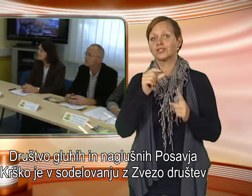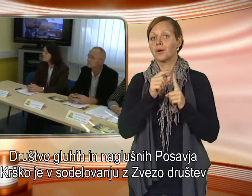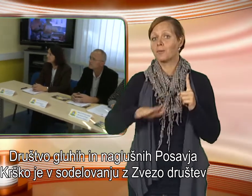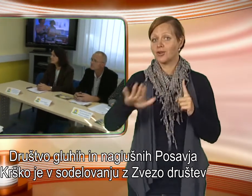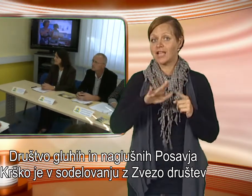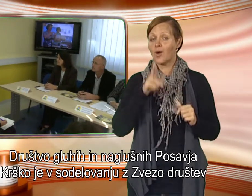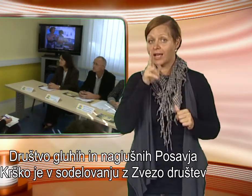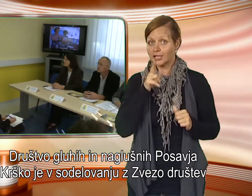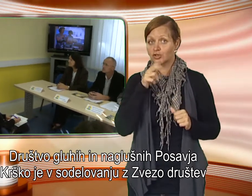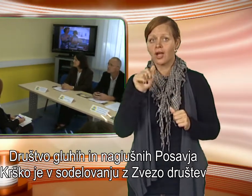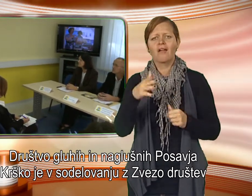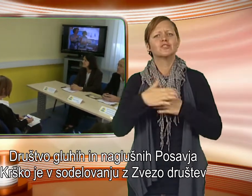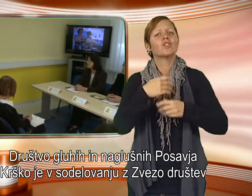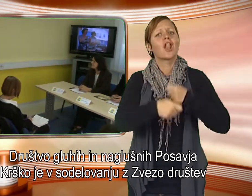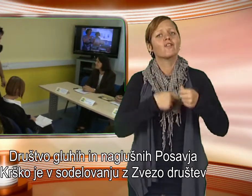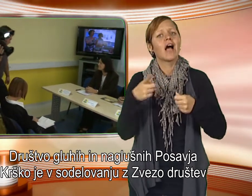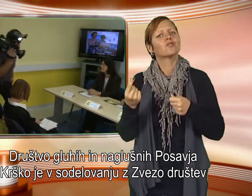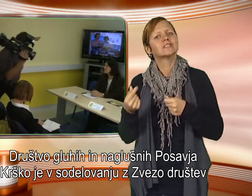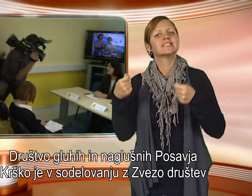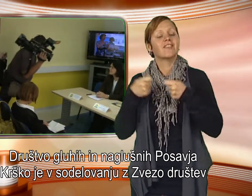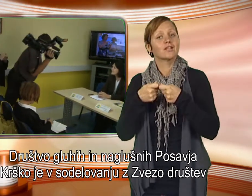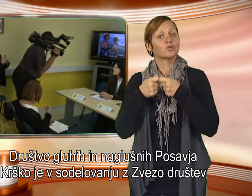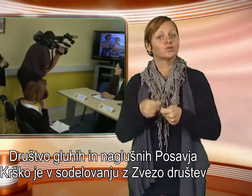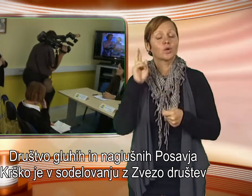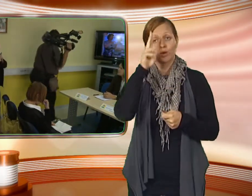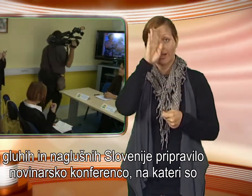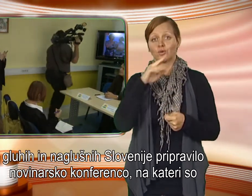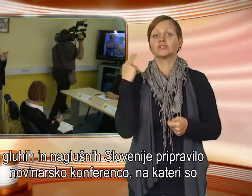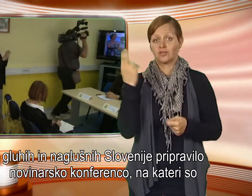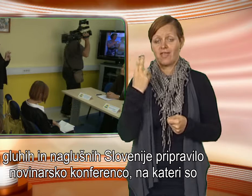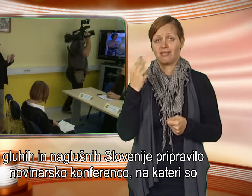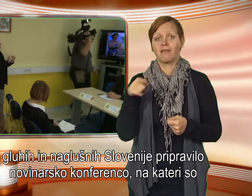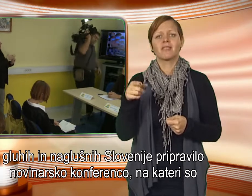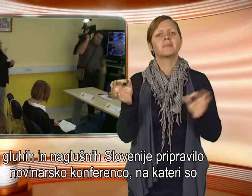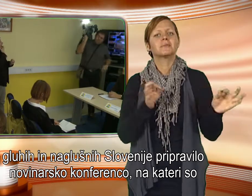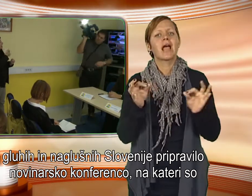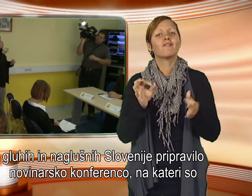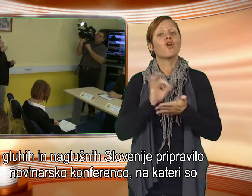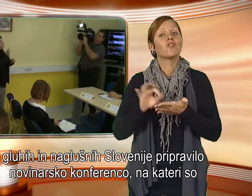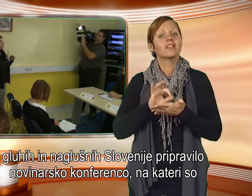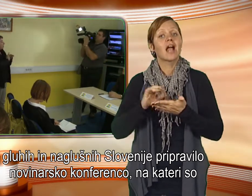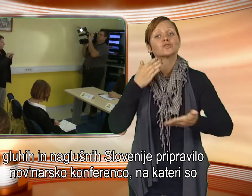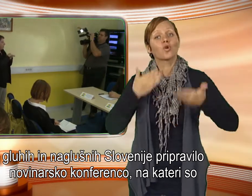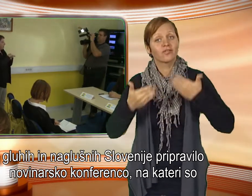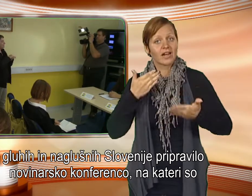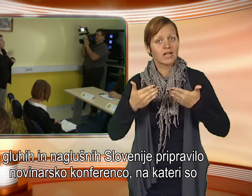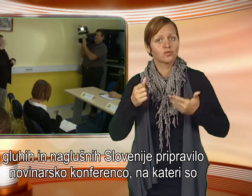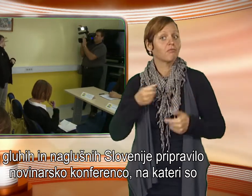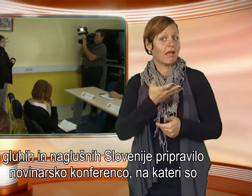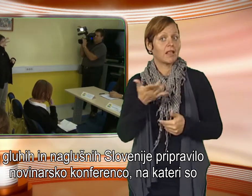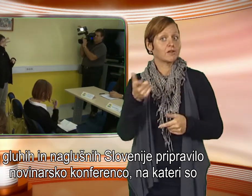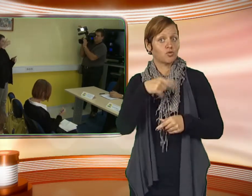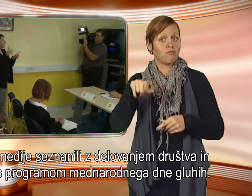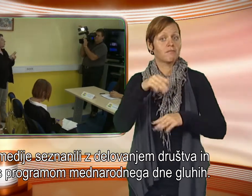Društvo gluhih in naglušnih Posavja Krško je v sodelovanju z Zvezo društev gluhih in naglušnih Slovenije pripravilo novinarsko konferenco,